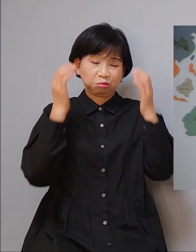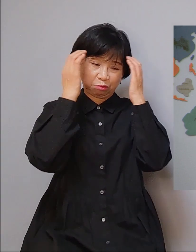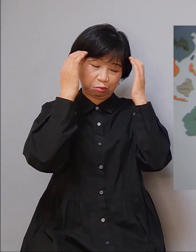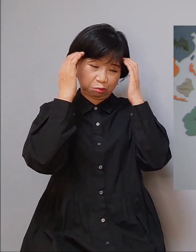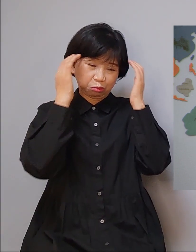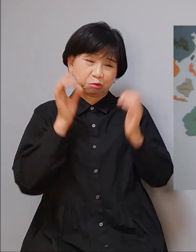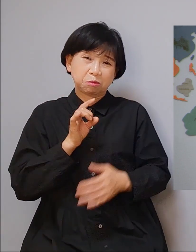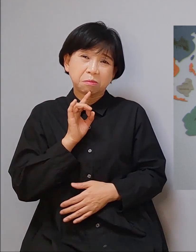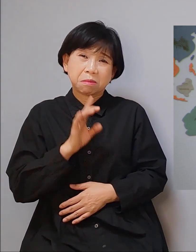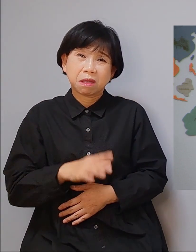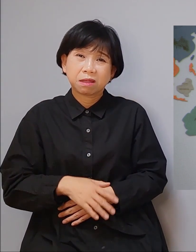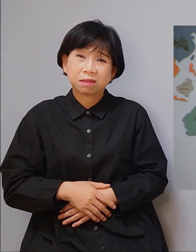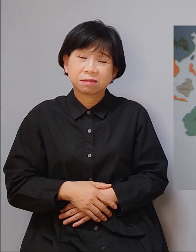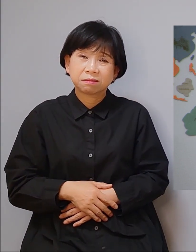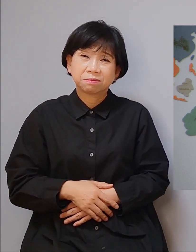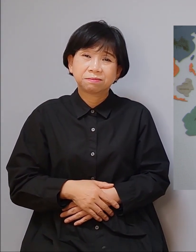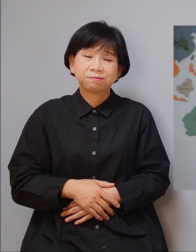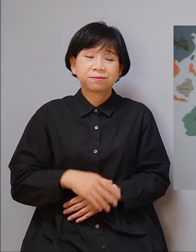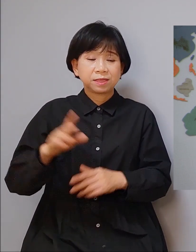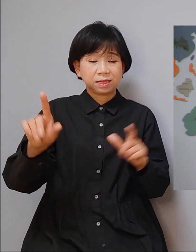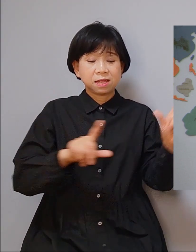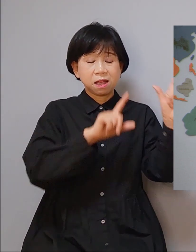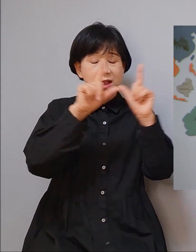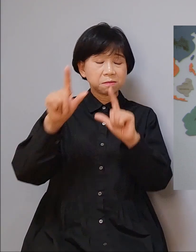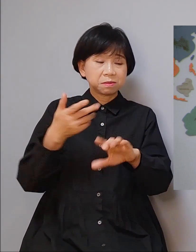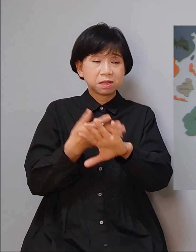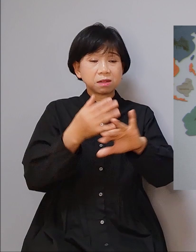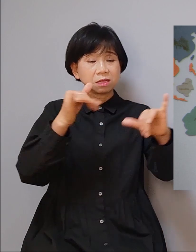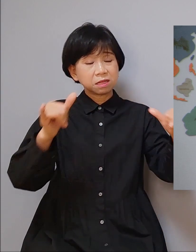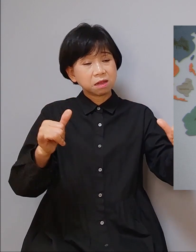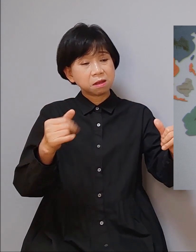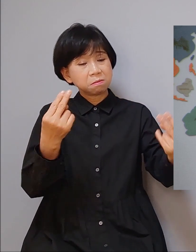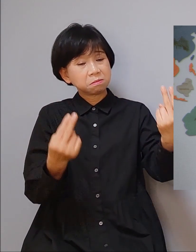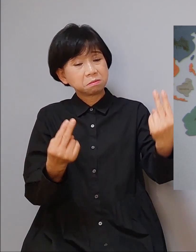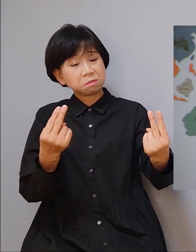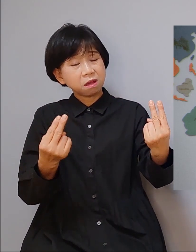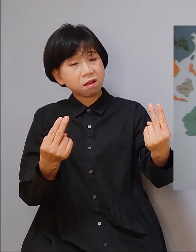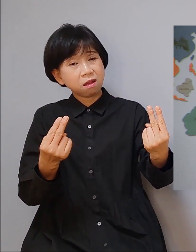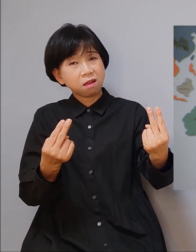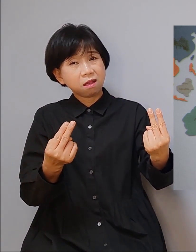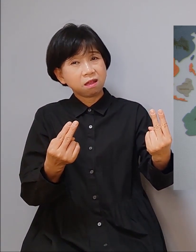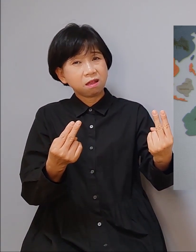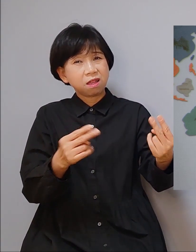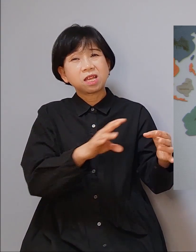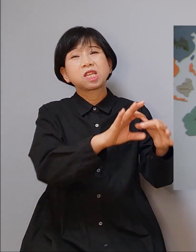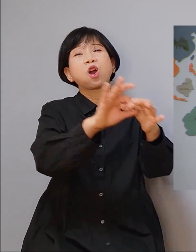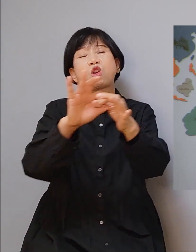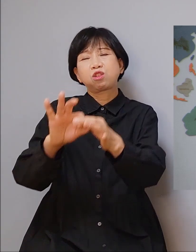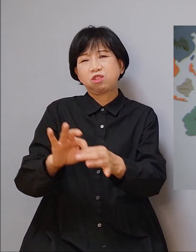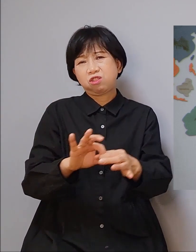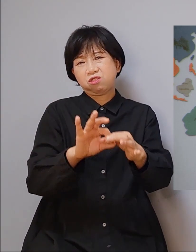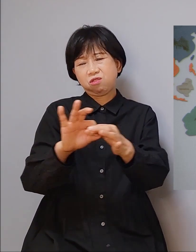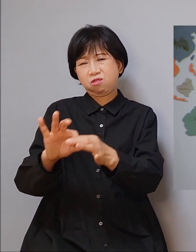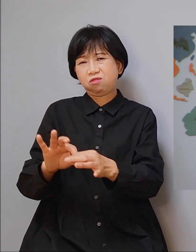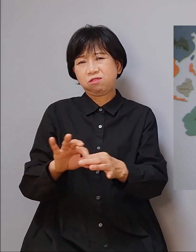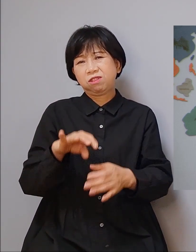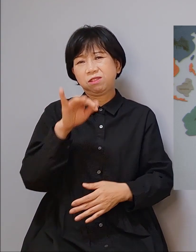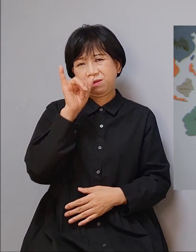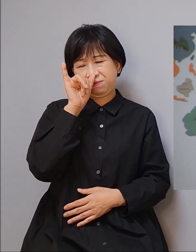고통스럽기만 하십니까? 우리 삶은 다른 사람들의 삶과 연결이 됨을 깨달아야 될 줄